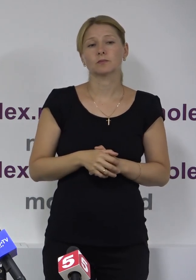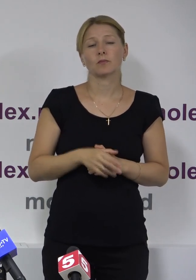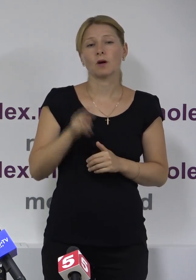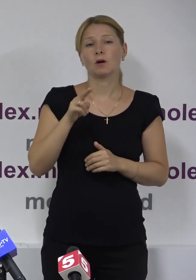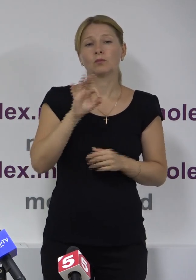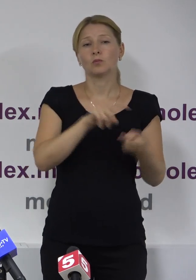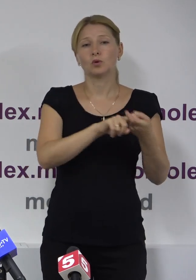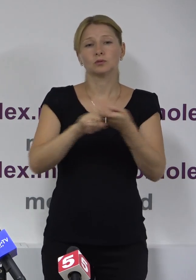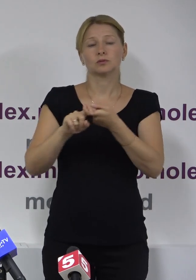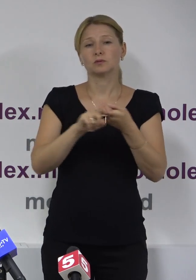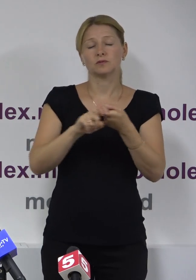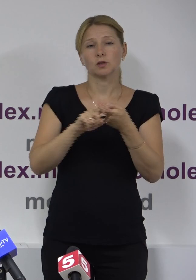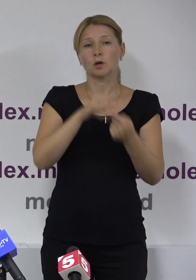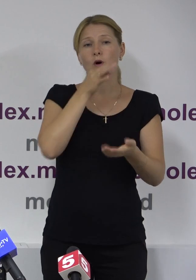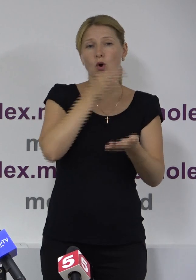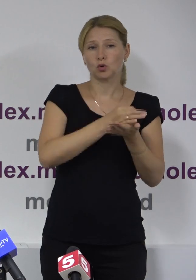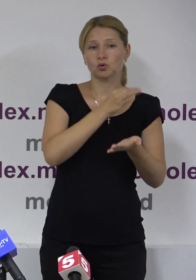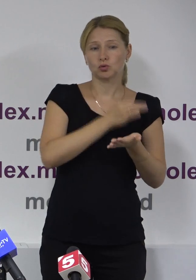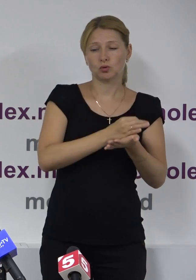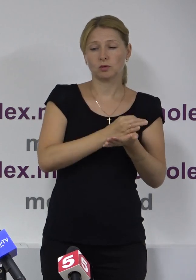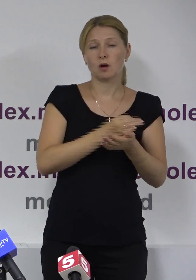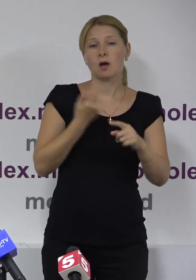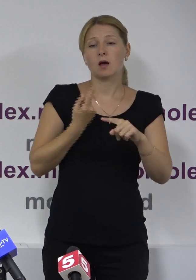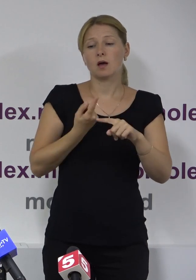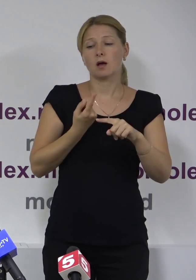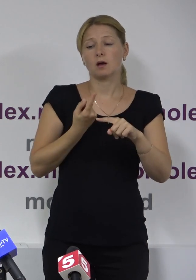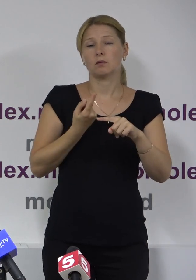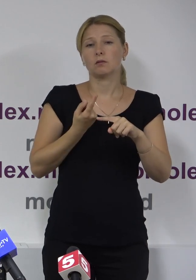referință la raport, acesta